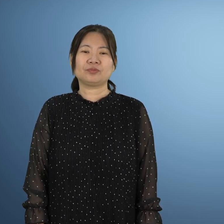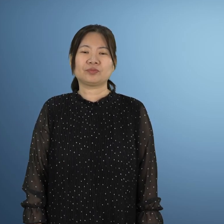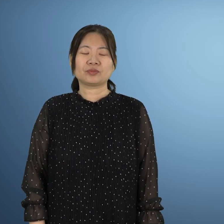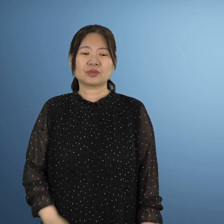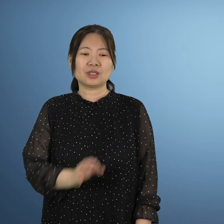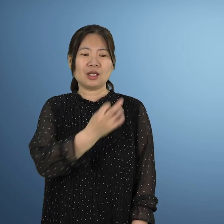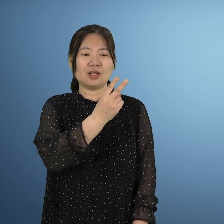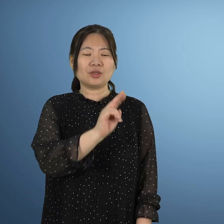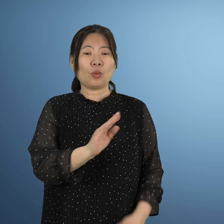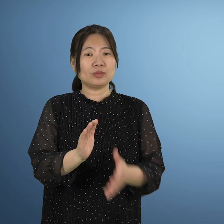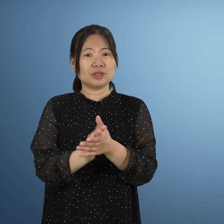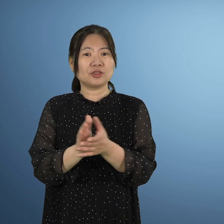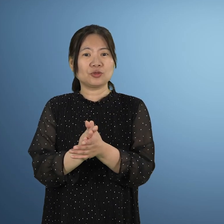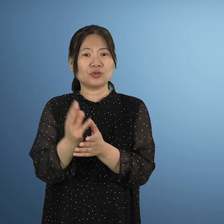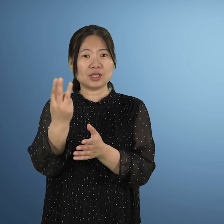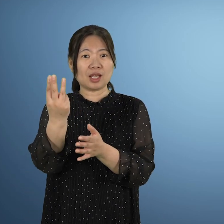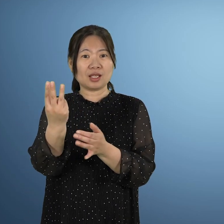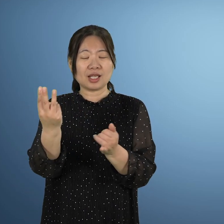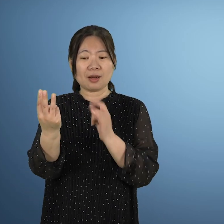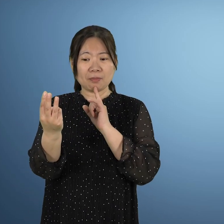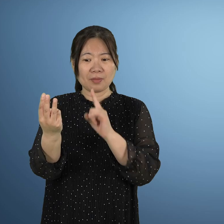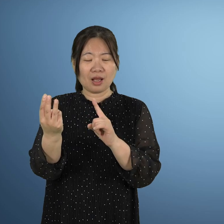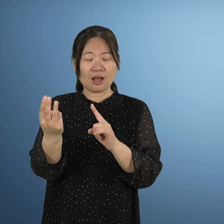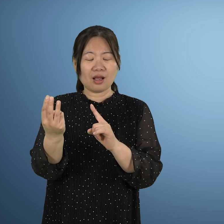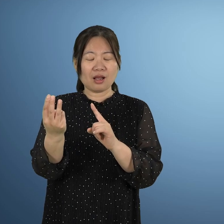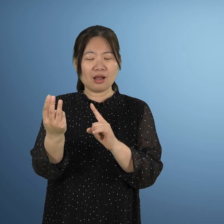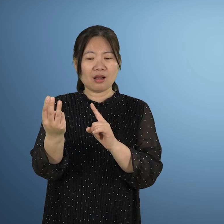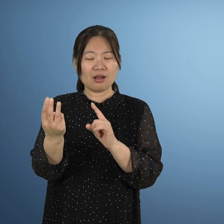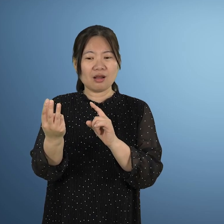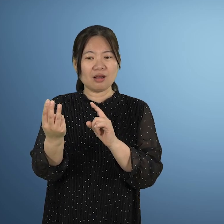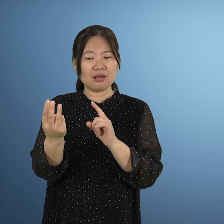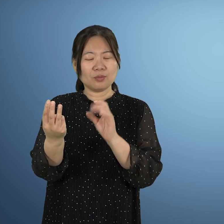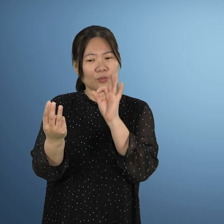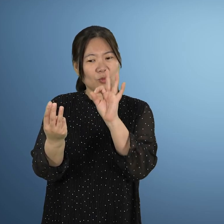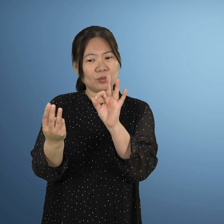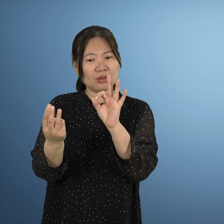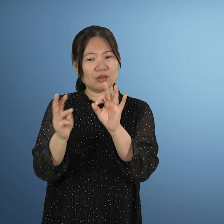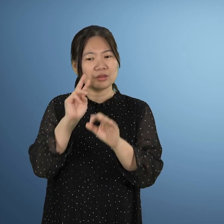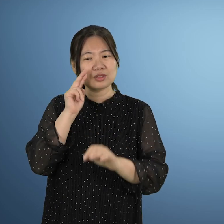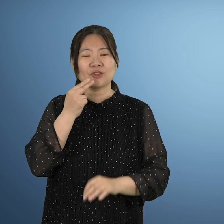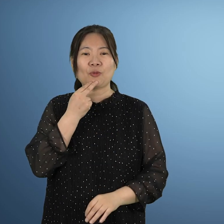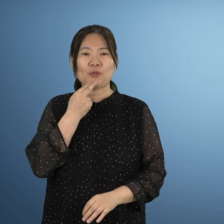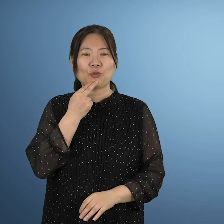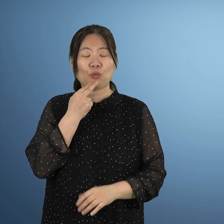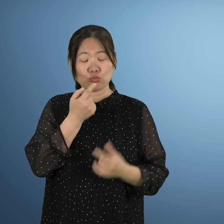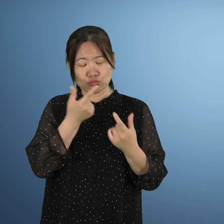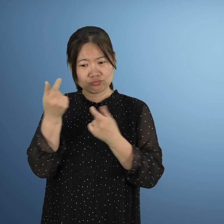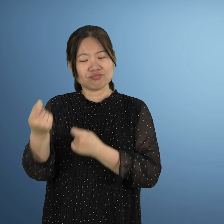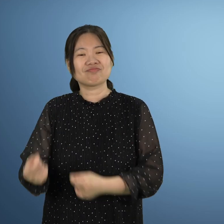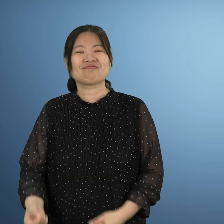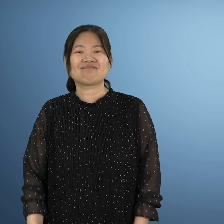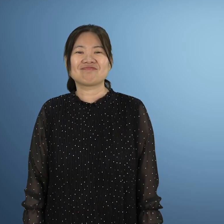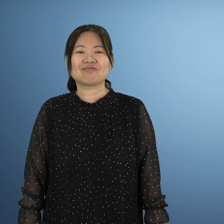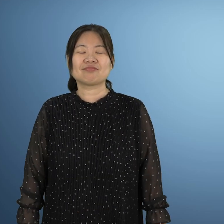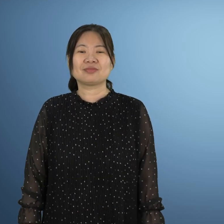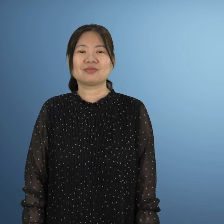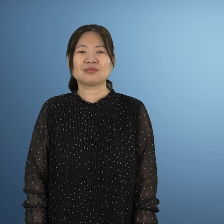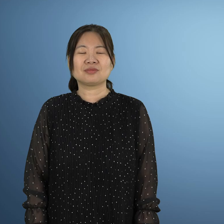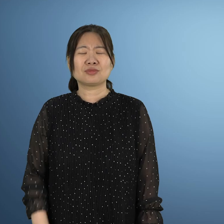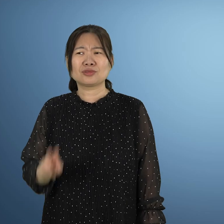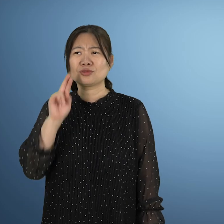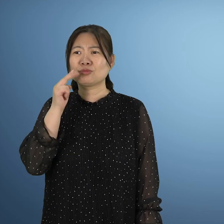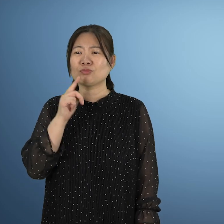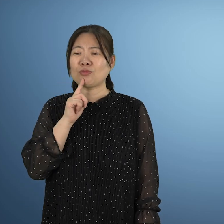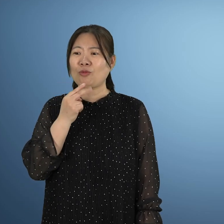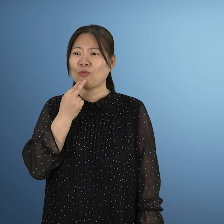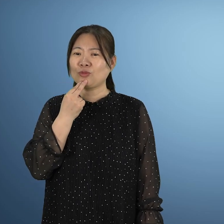욥의 친구들의 이야기가 논리적으로는 하나 틀린 말이 없어요. 다 맞는 얘기예요. 그럼 뭐 틀린 말